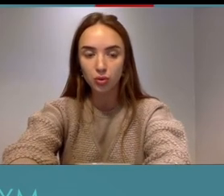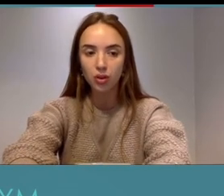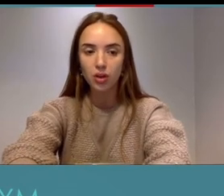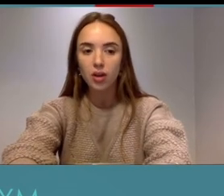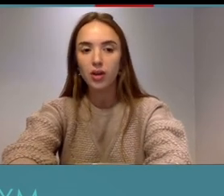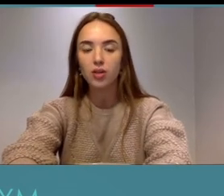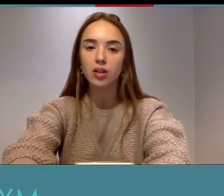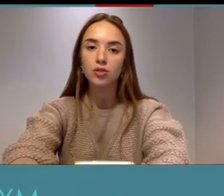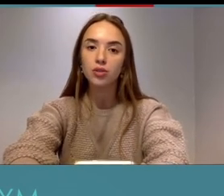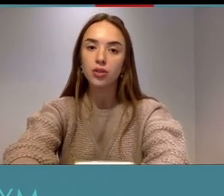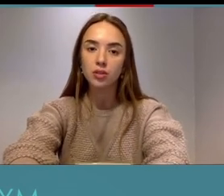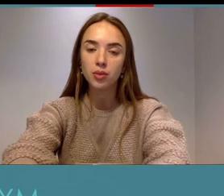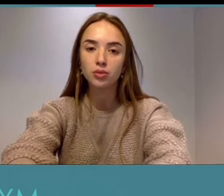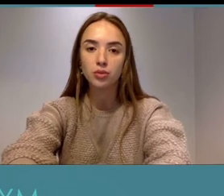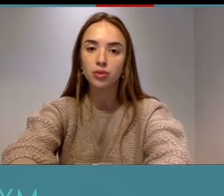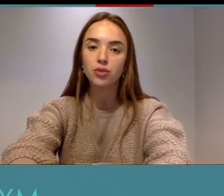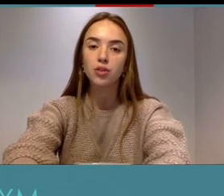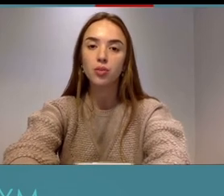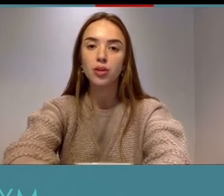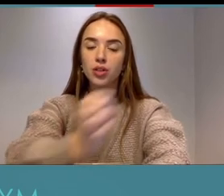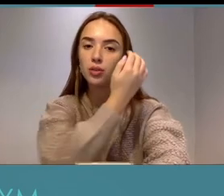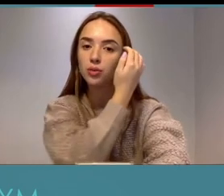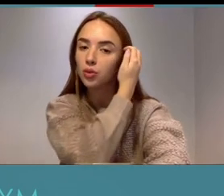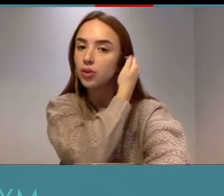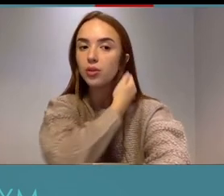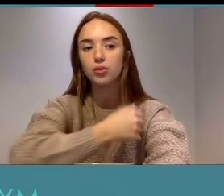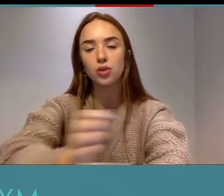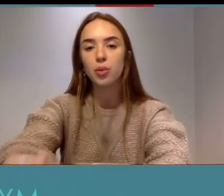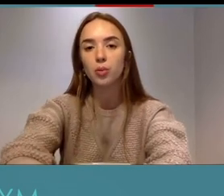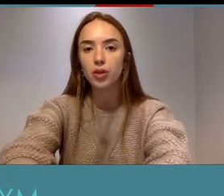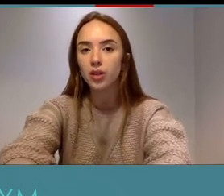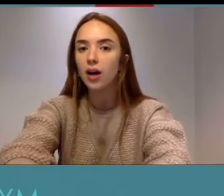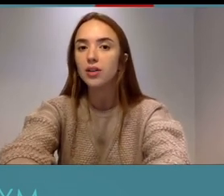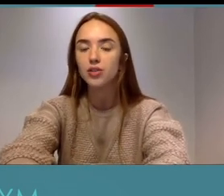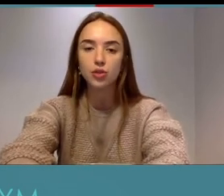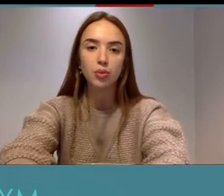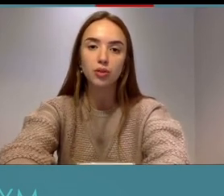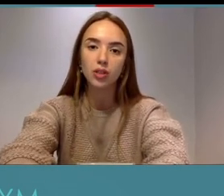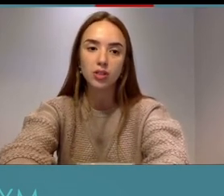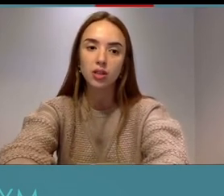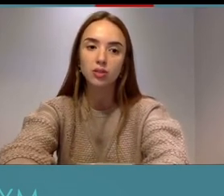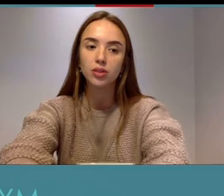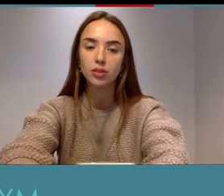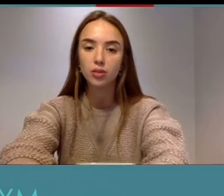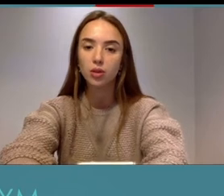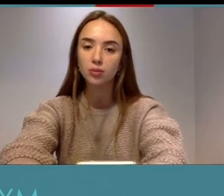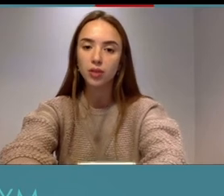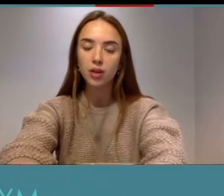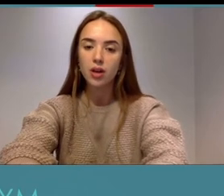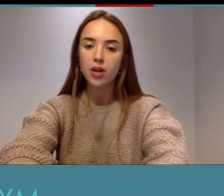Surdo. Ele é um canal de 2 irmãos surdos que compartilham conteúdo sobre a comunidade, sobre educação e